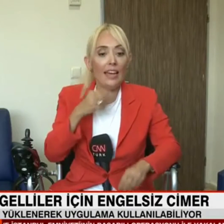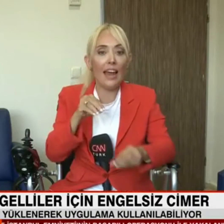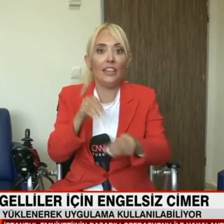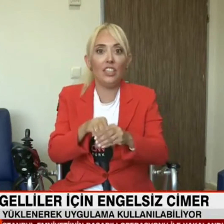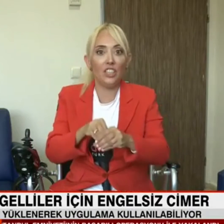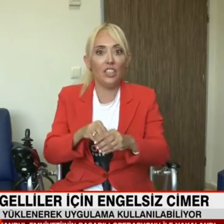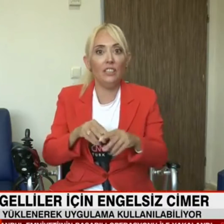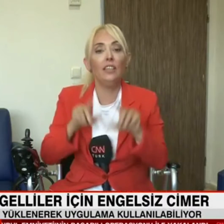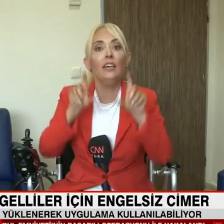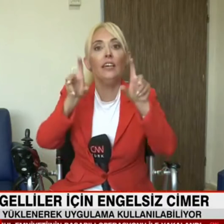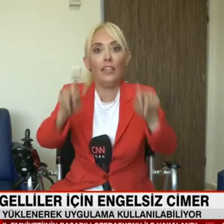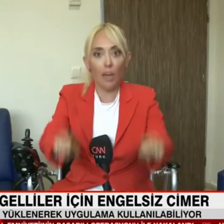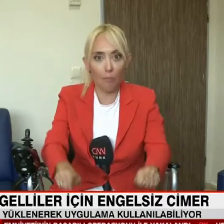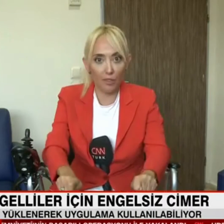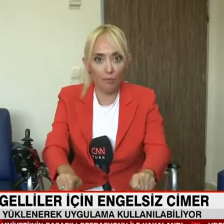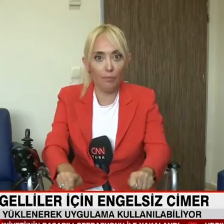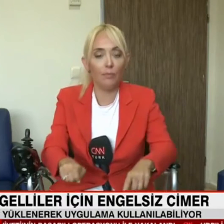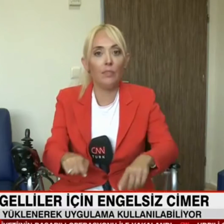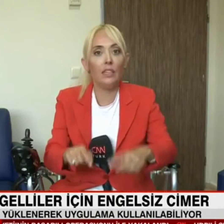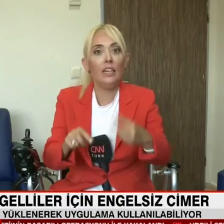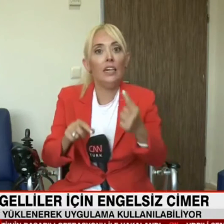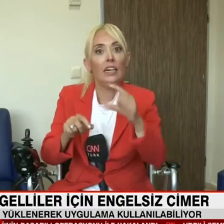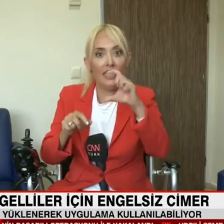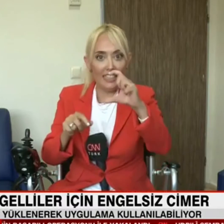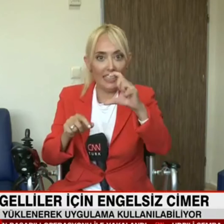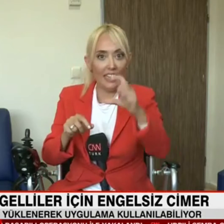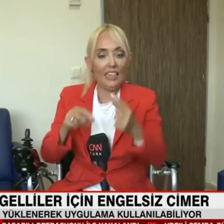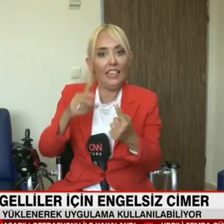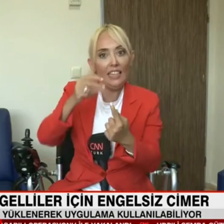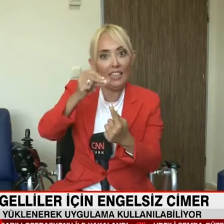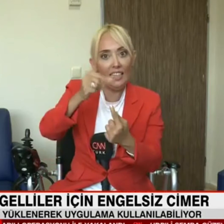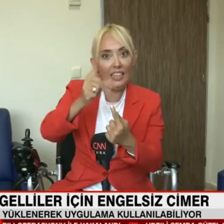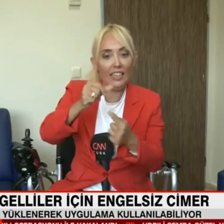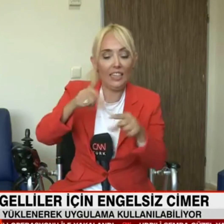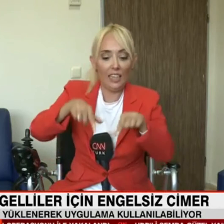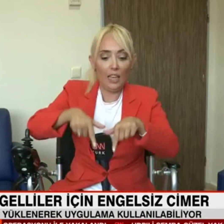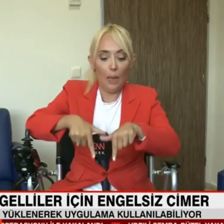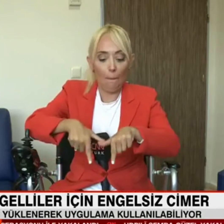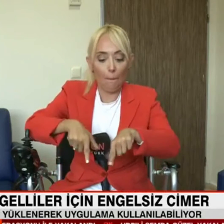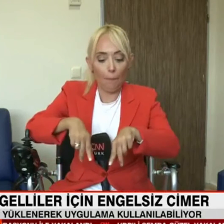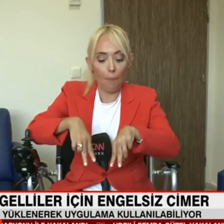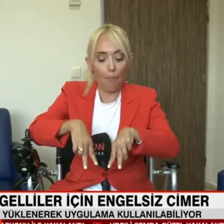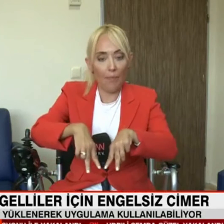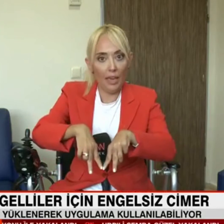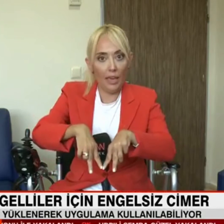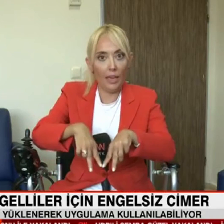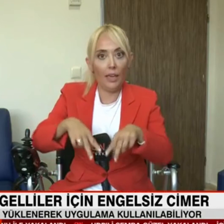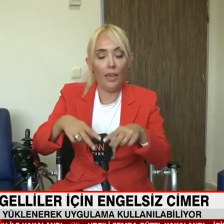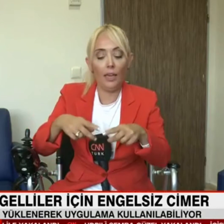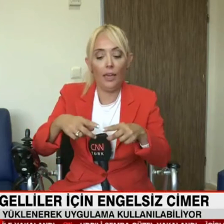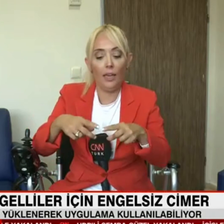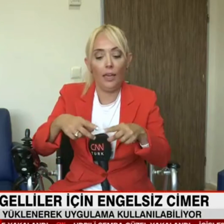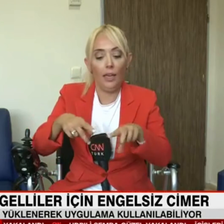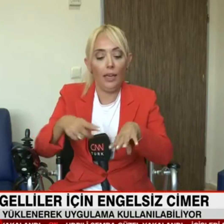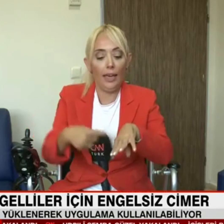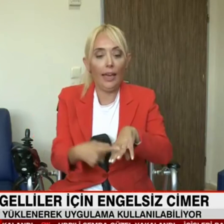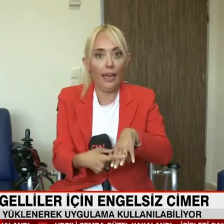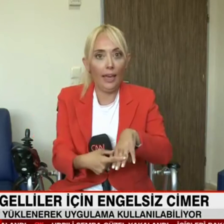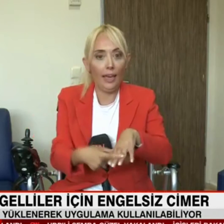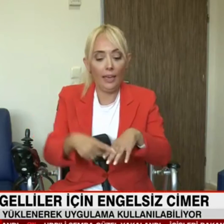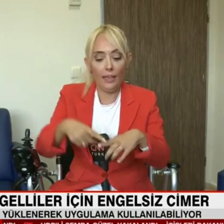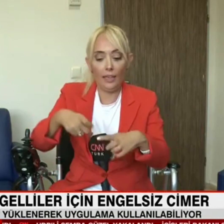engeller için yaptım c i m